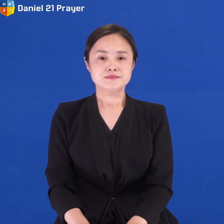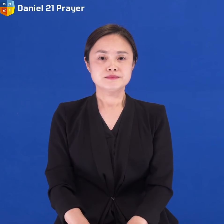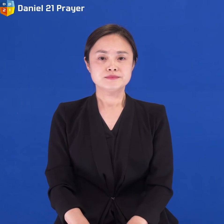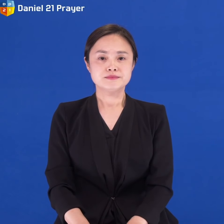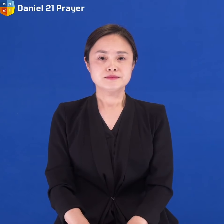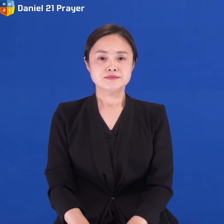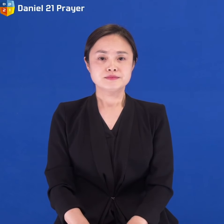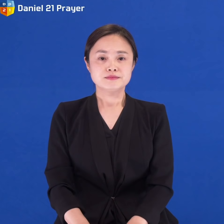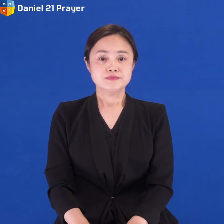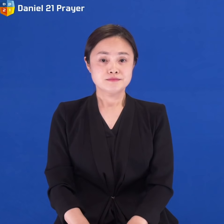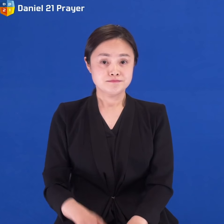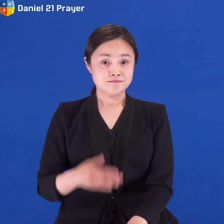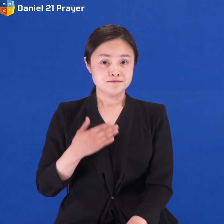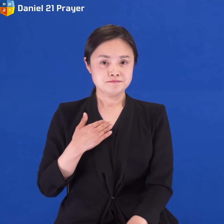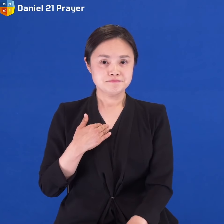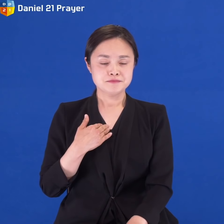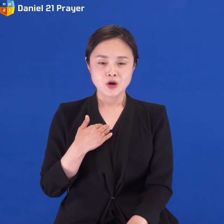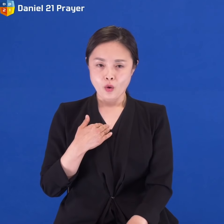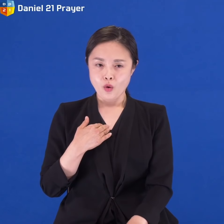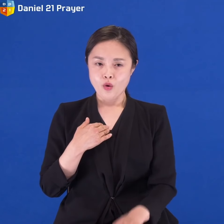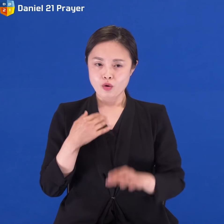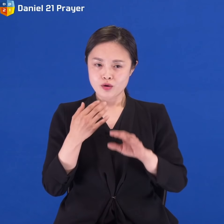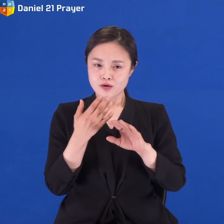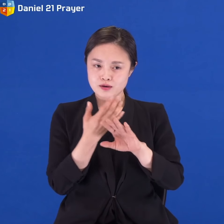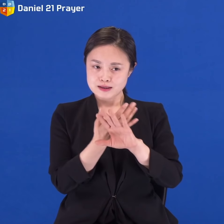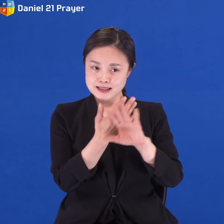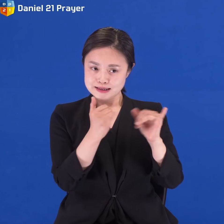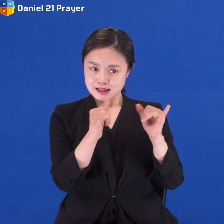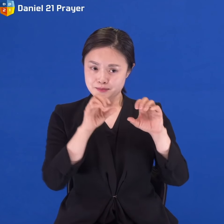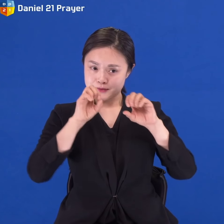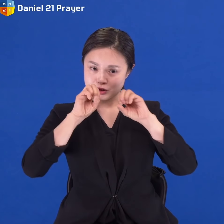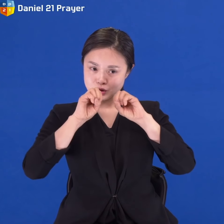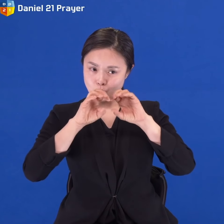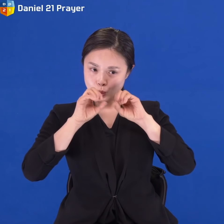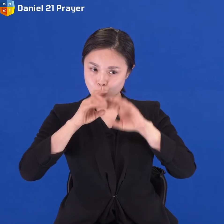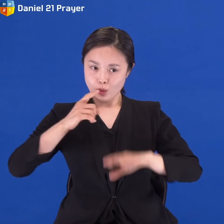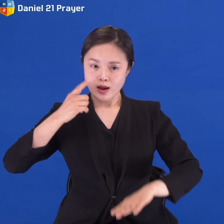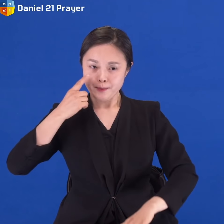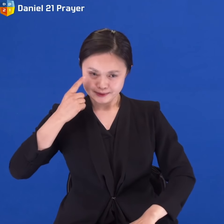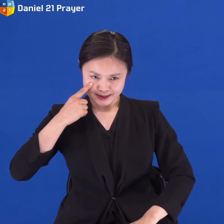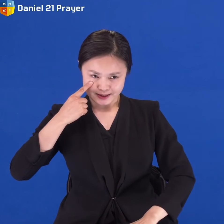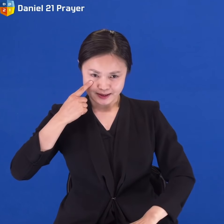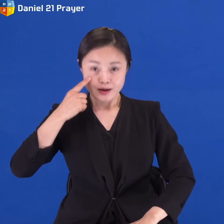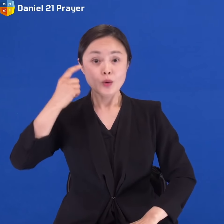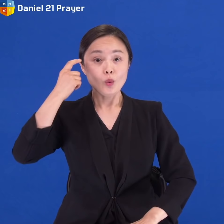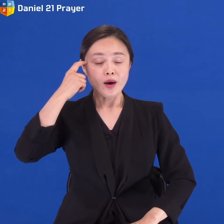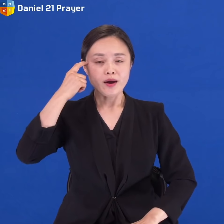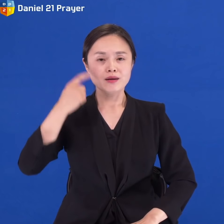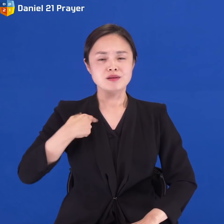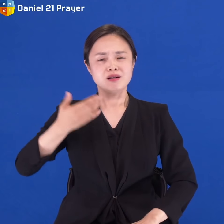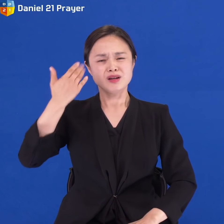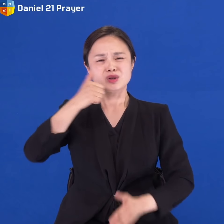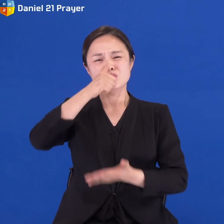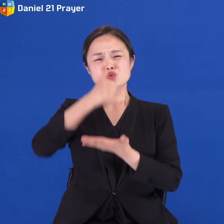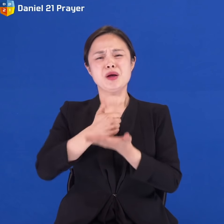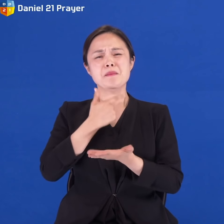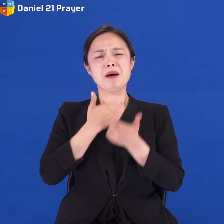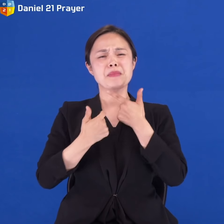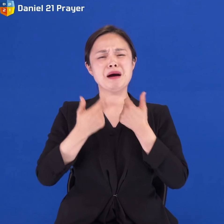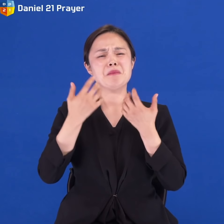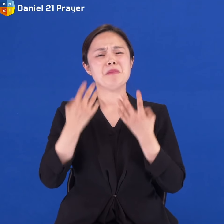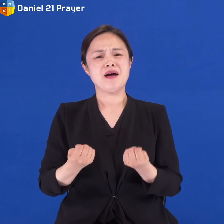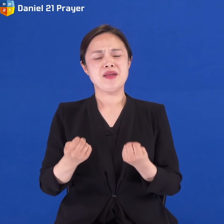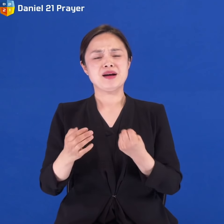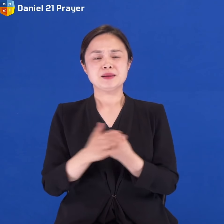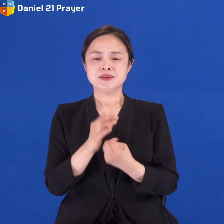전도에 불이 붙어서 그것도 역시 죄를 좀 사해 보려고, 어떻게 좀 인생이 좀 풀려보나 해서